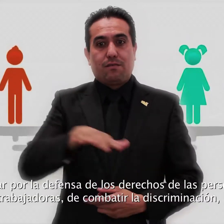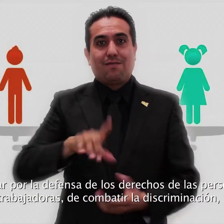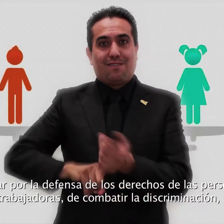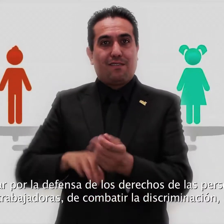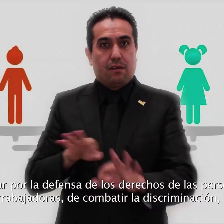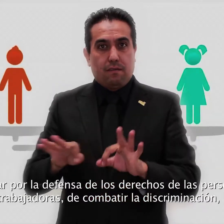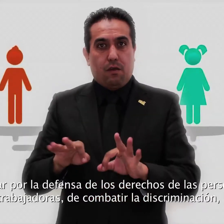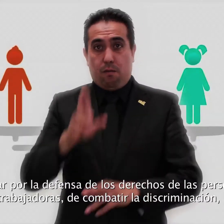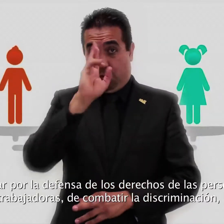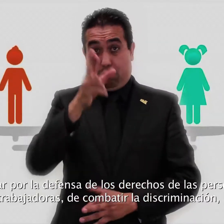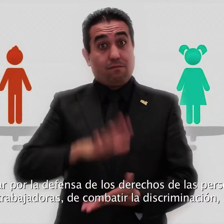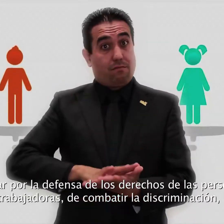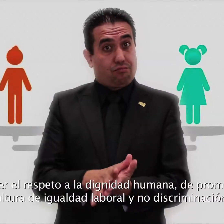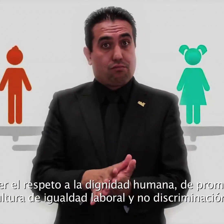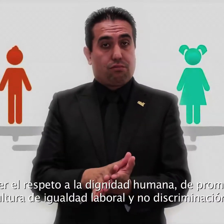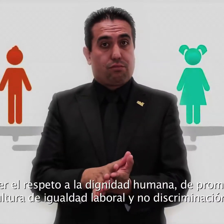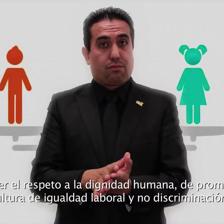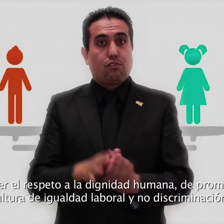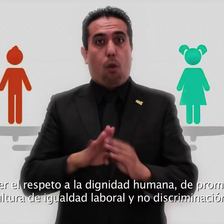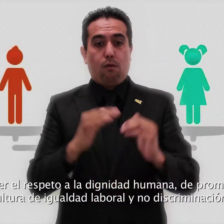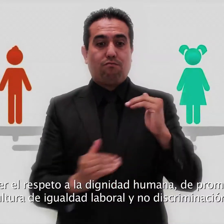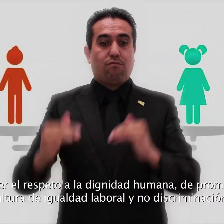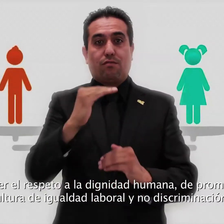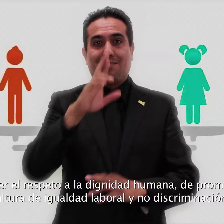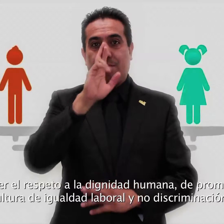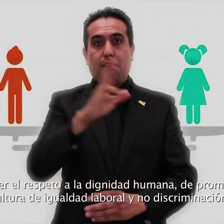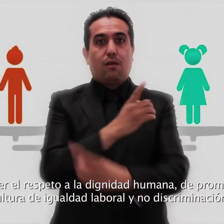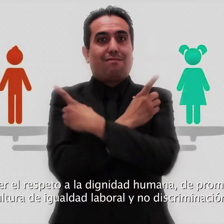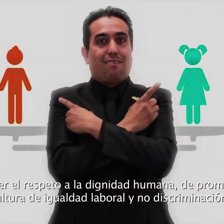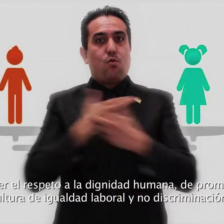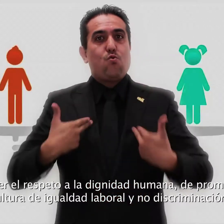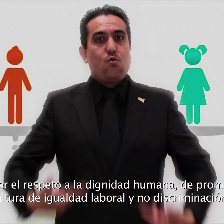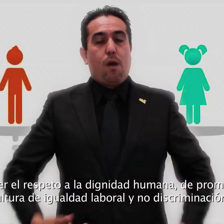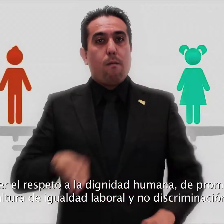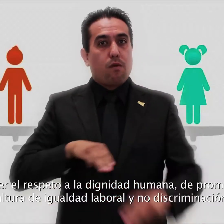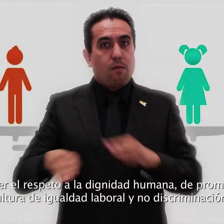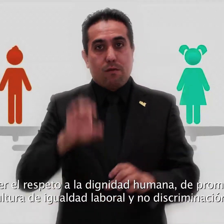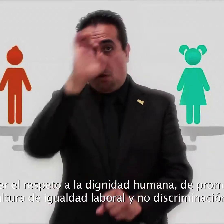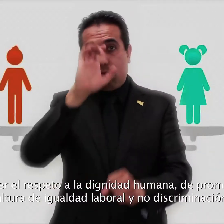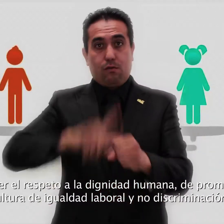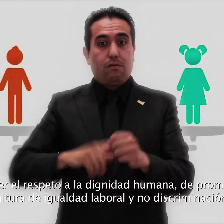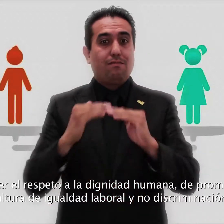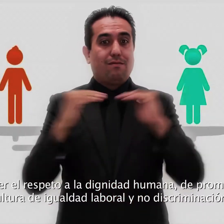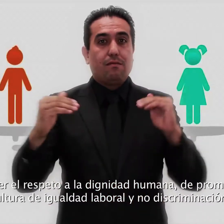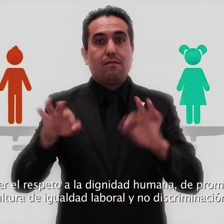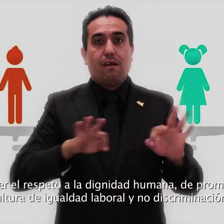de combatir la discriminación, de enaltecer el respeto a la dignidad humana, de promover una cultura de igualdad laboral y no